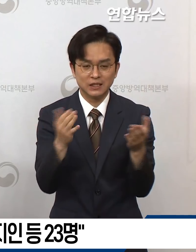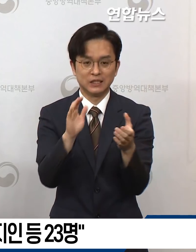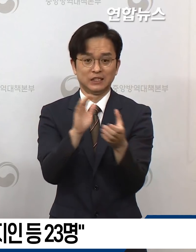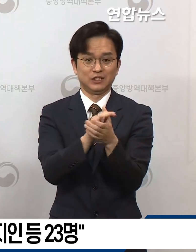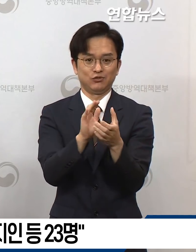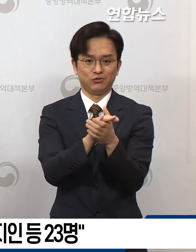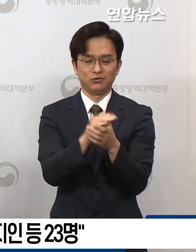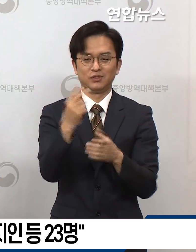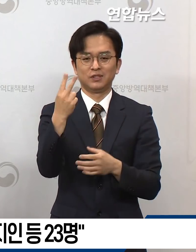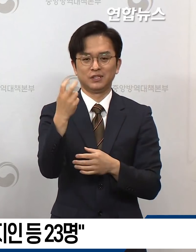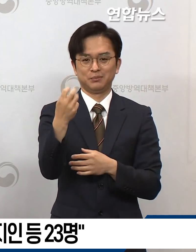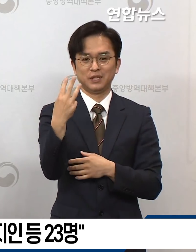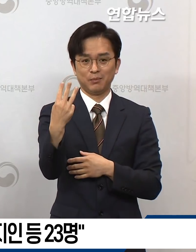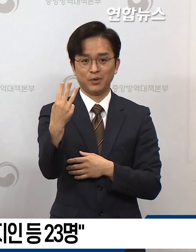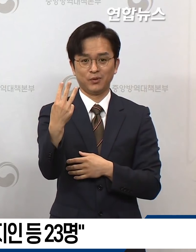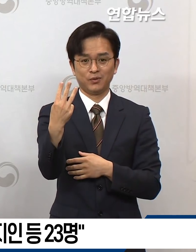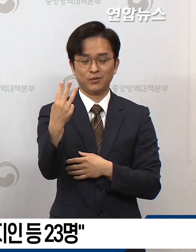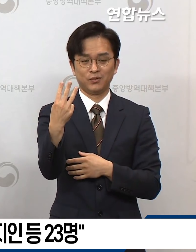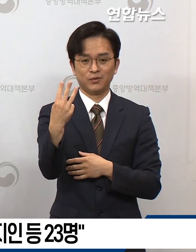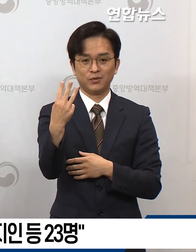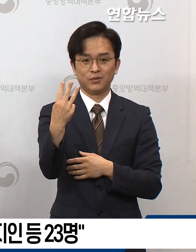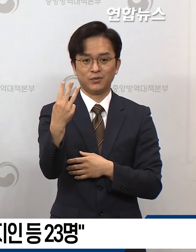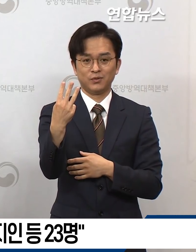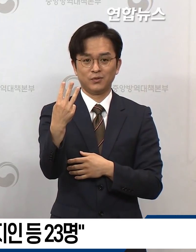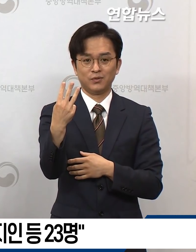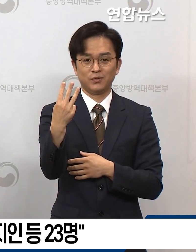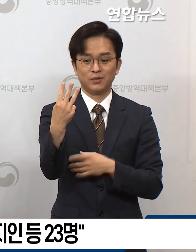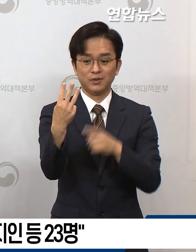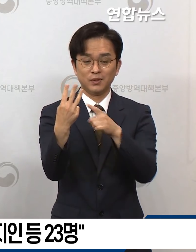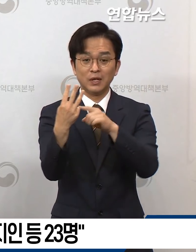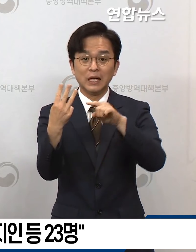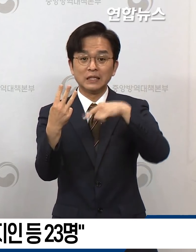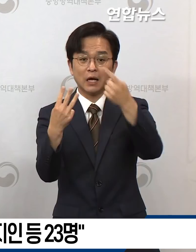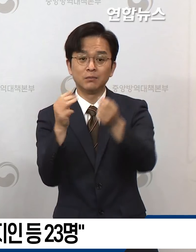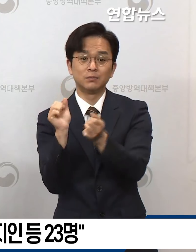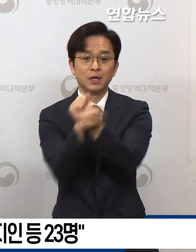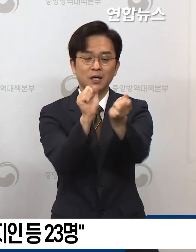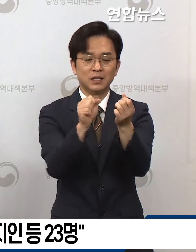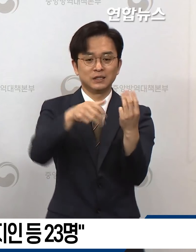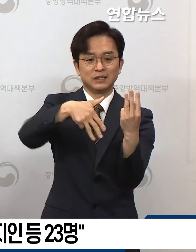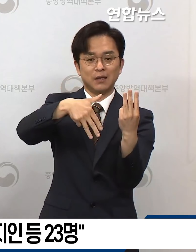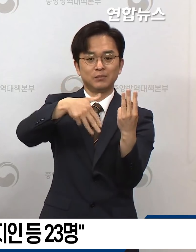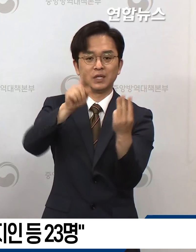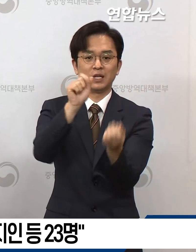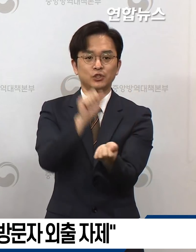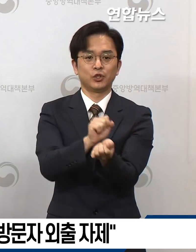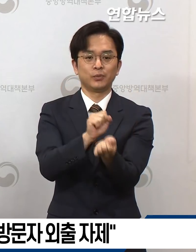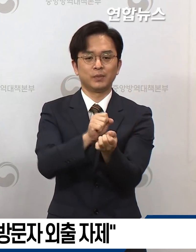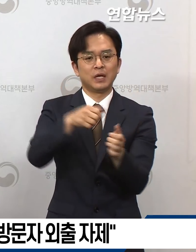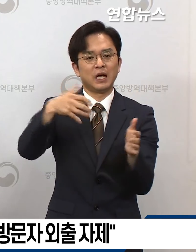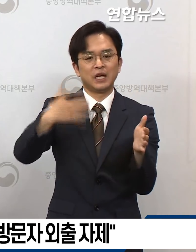23명이고 아직까지는 3차 전파 사례는 없는 상황입니다.